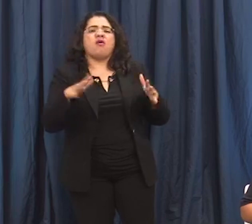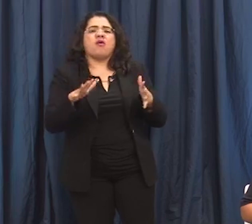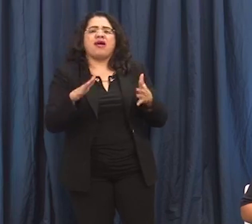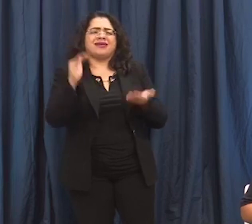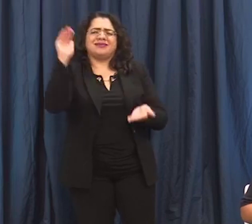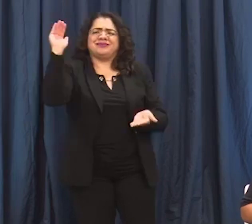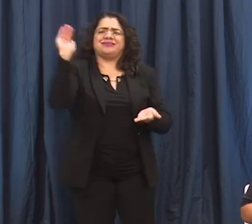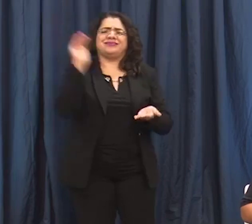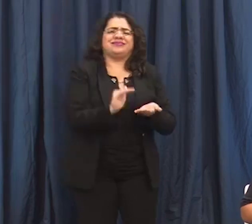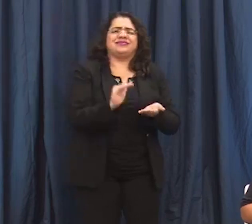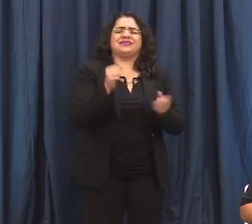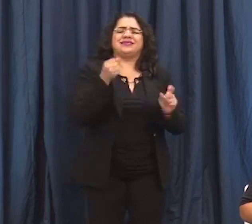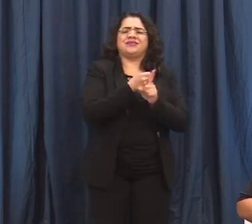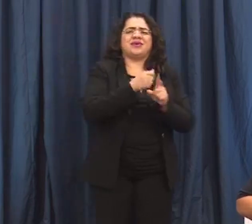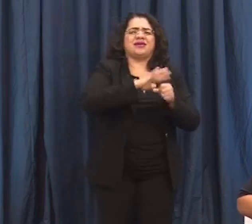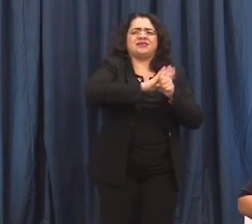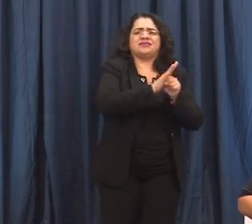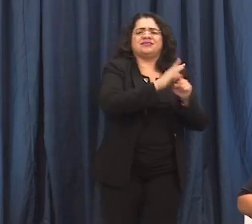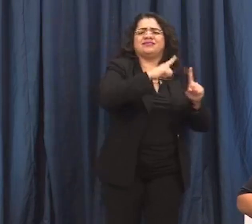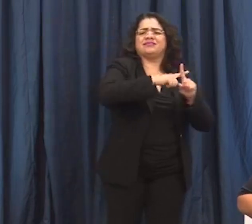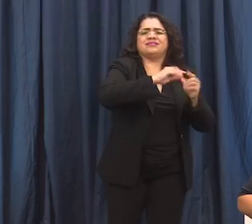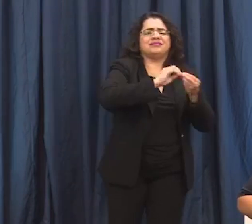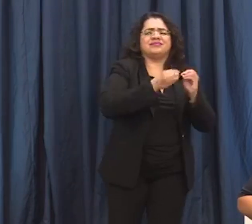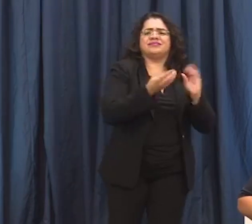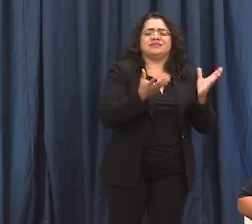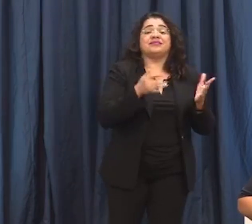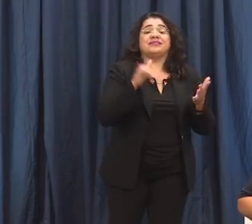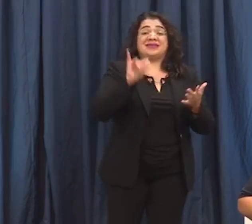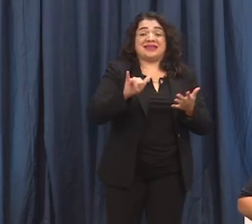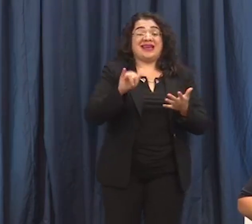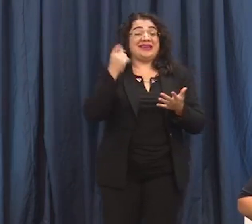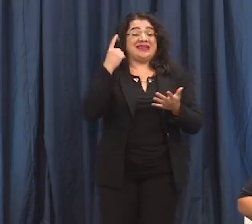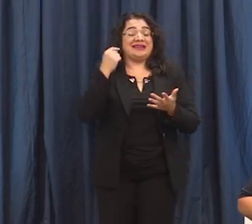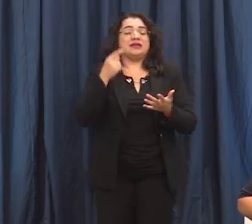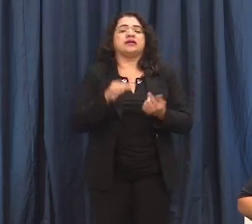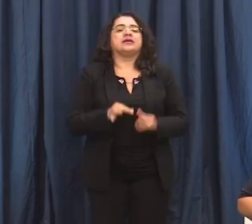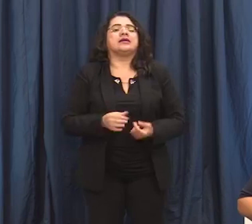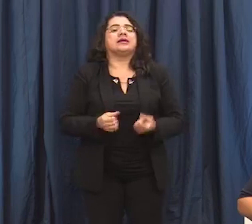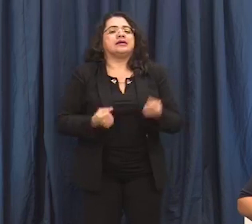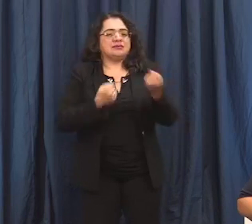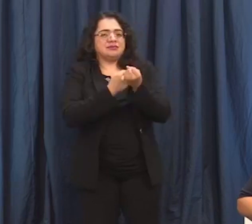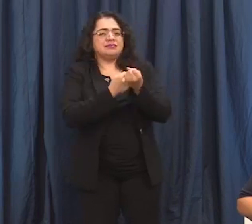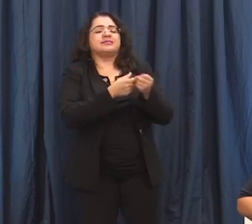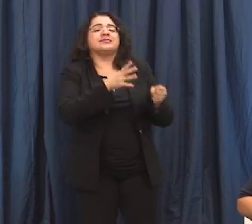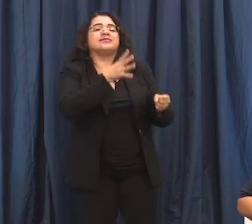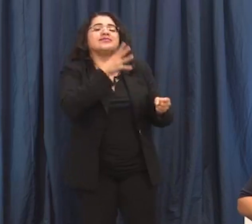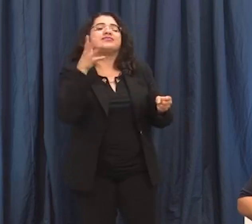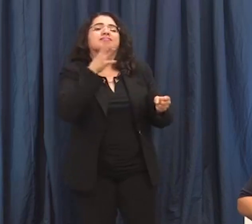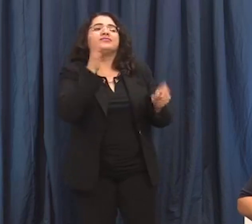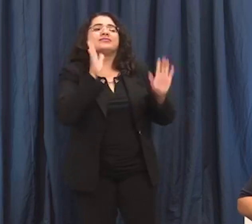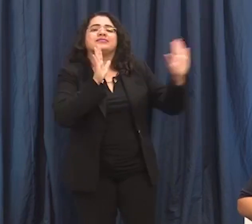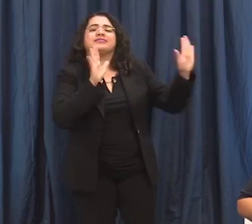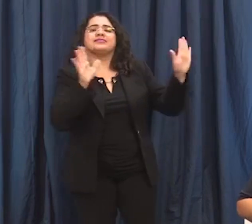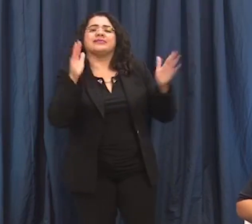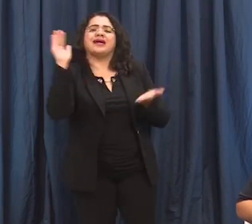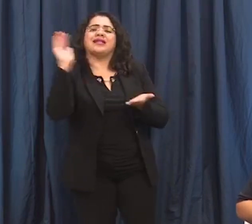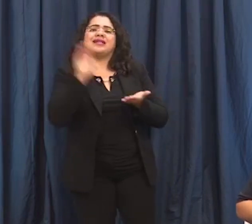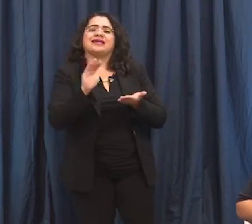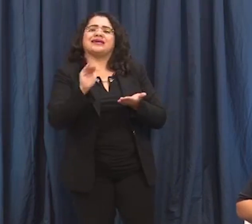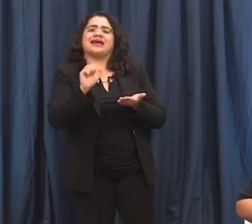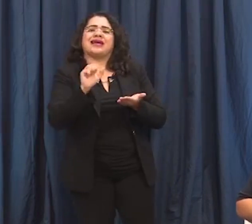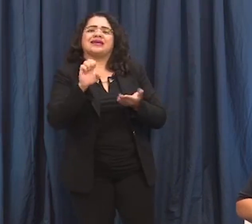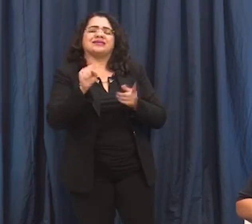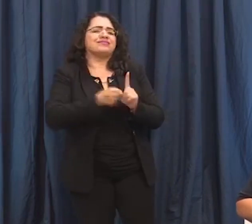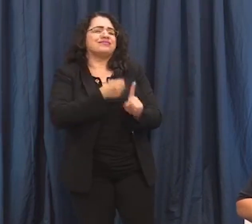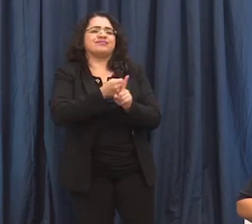por el oficial de salud local. Originalmente fue diseñado para ayudar a los condados rurales que tenían pocos casos o